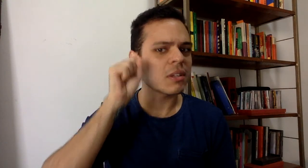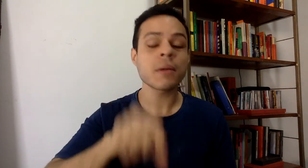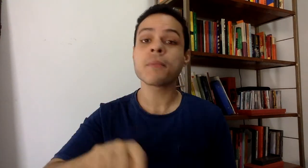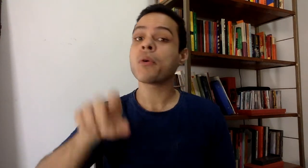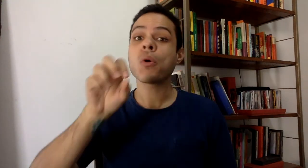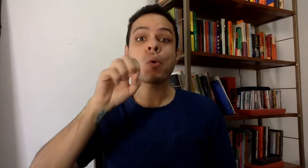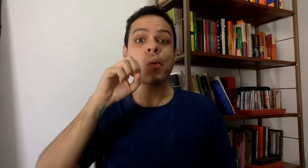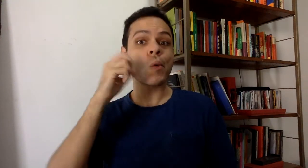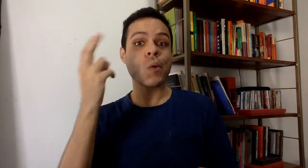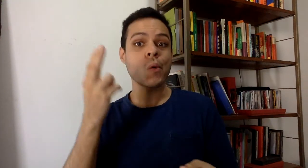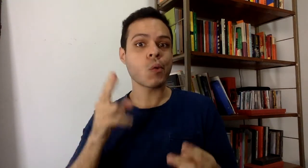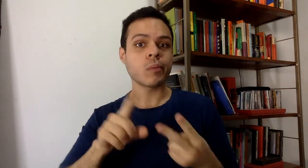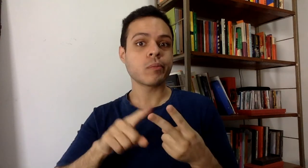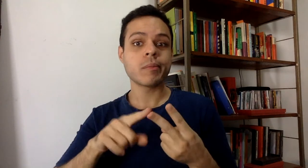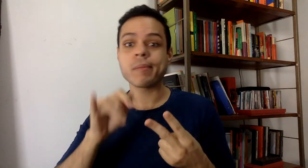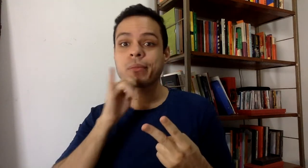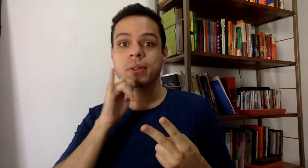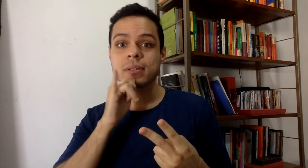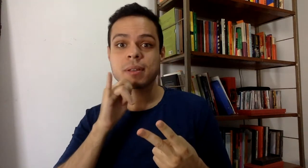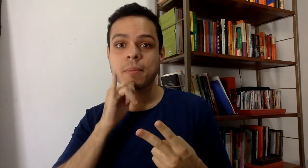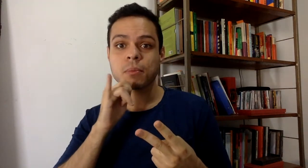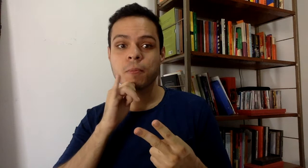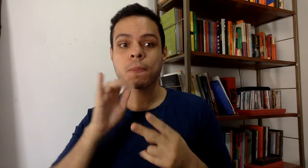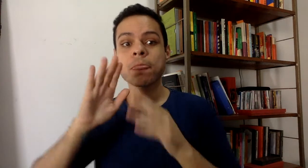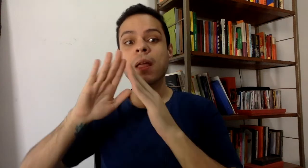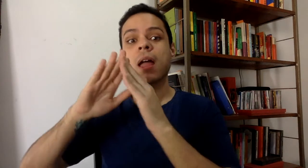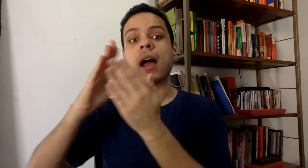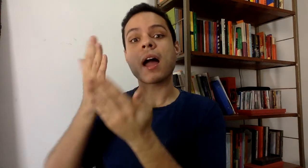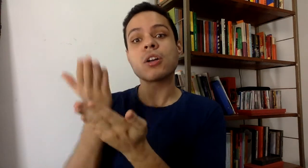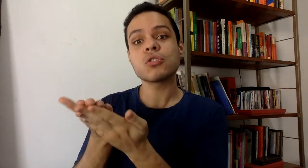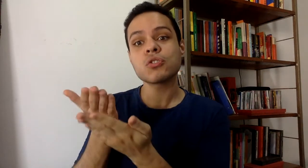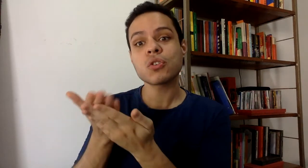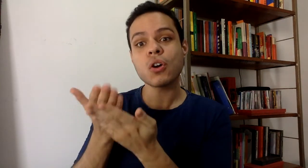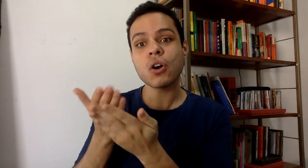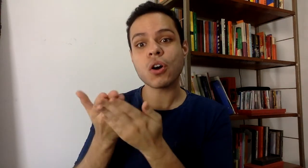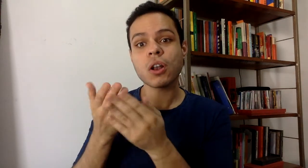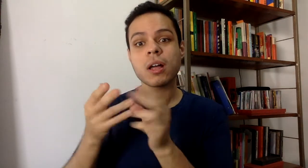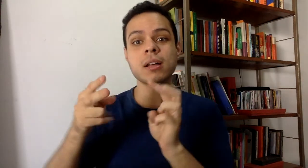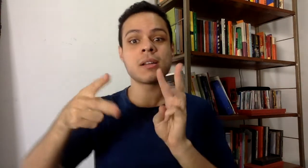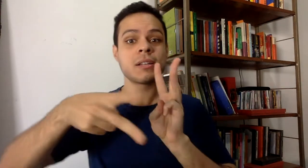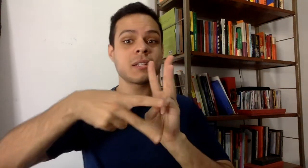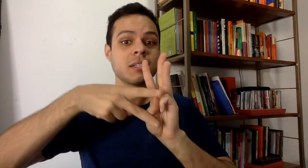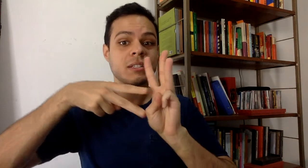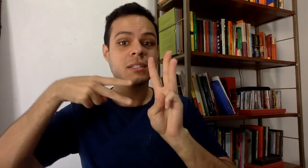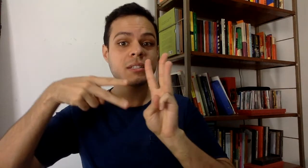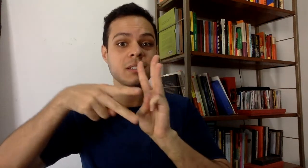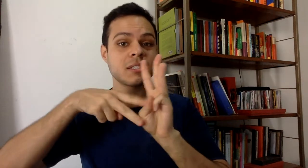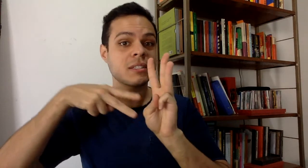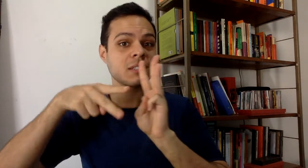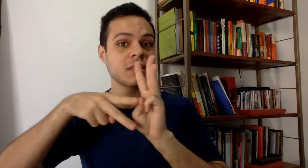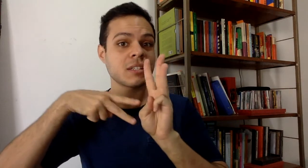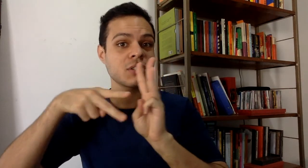inglesa? Ou ainda, um outro exemplo, as escolas nas comunidades indígenas.